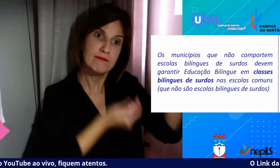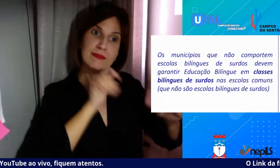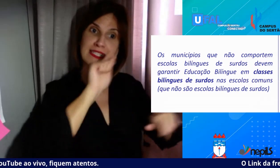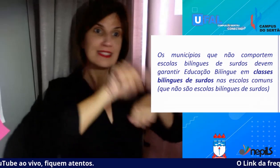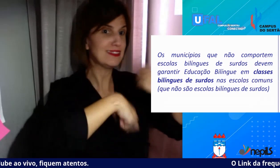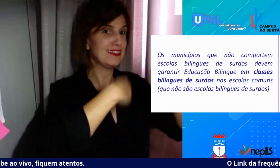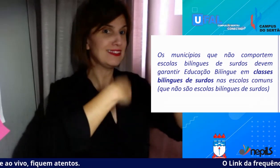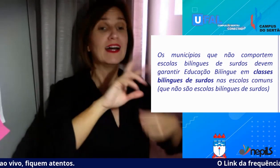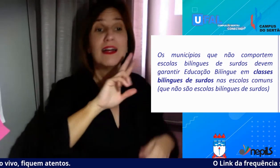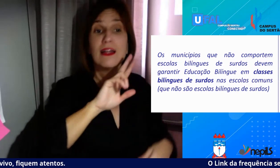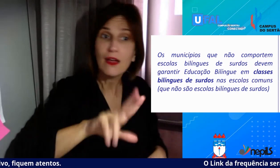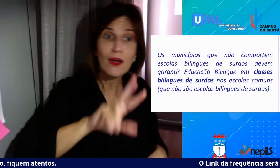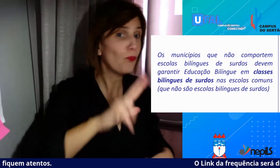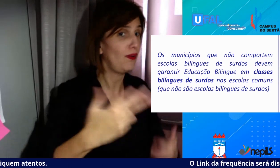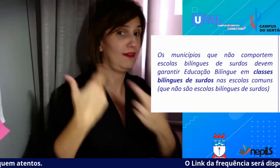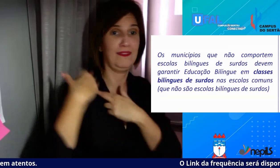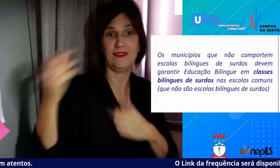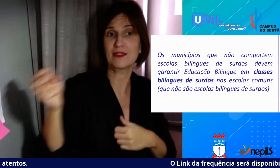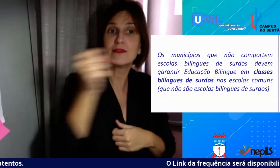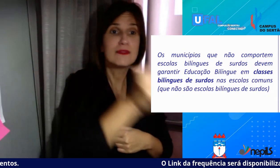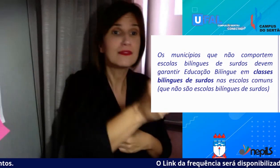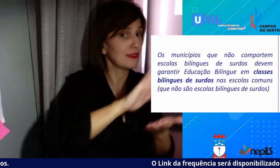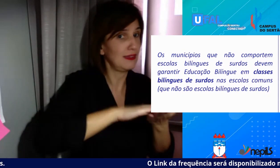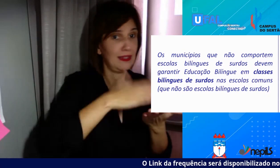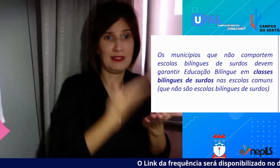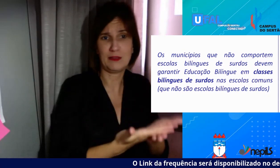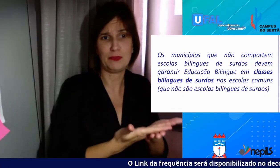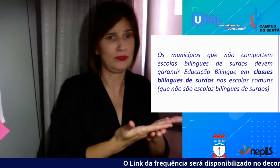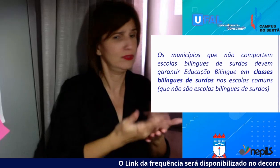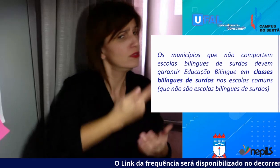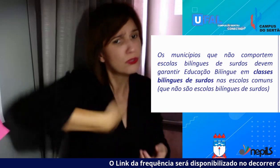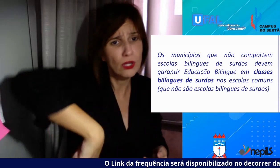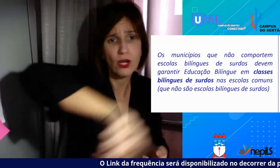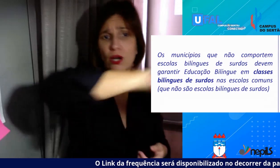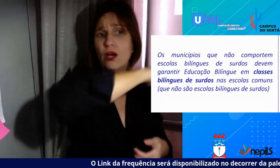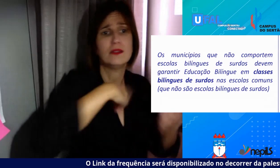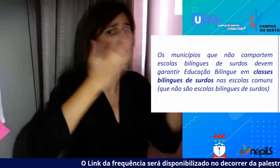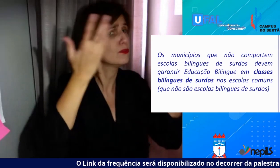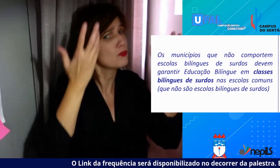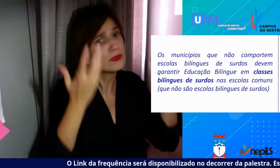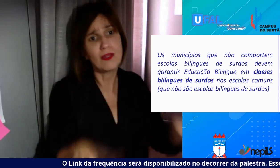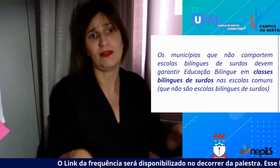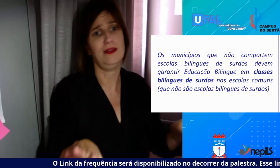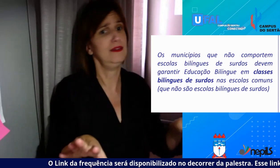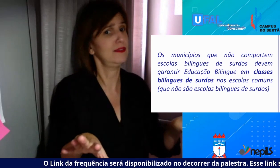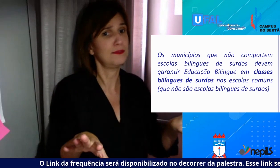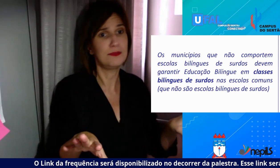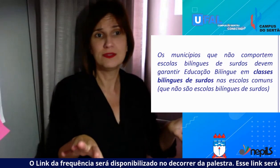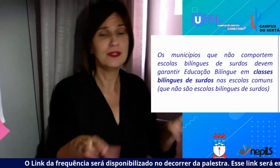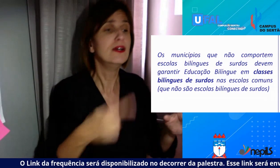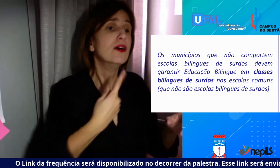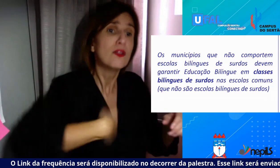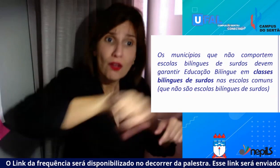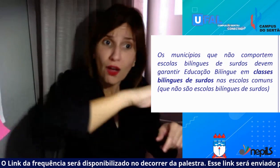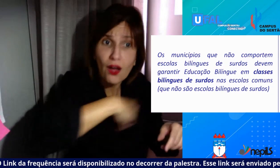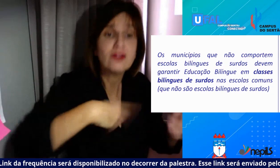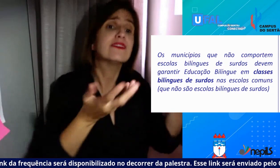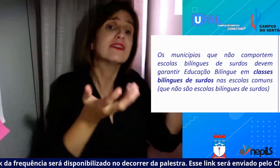ser feito pelo professor, não é responsabilidade do intérprete, e nós não queremos